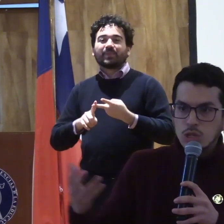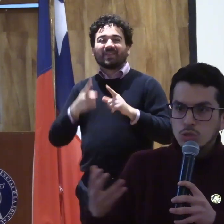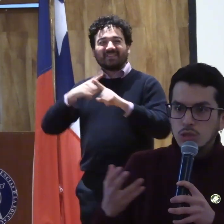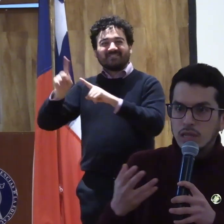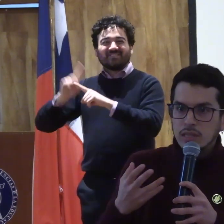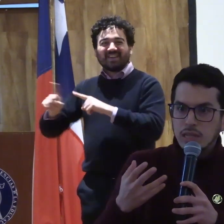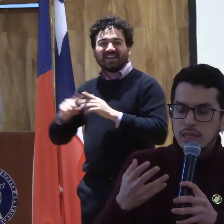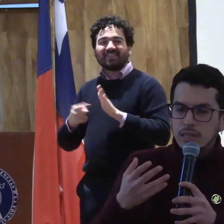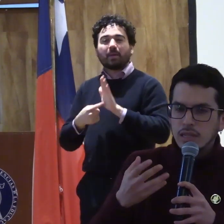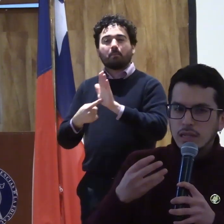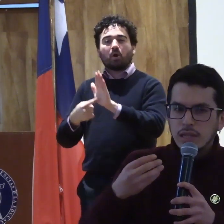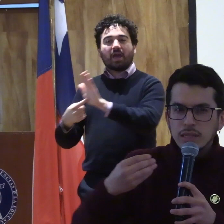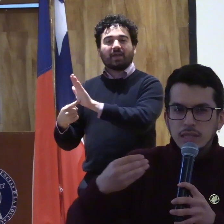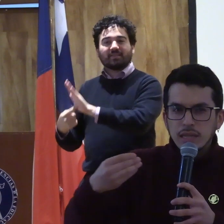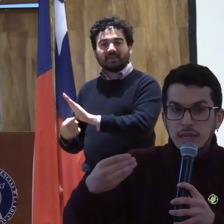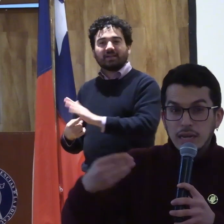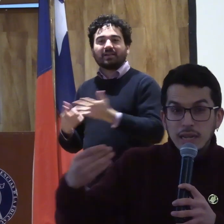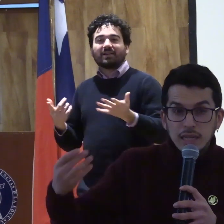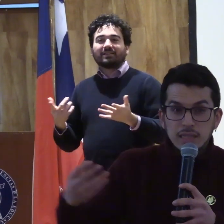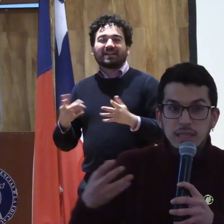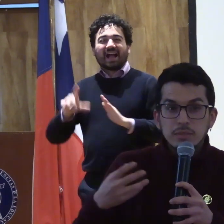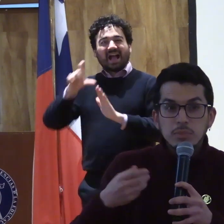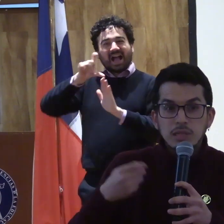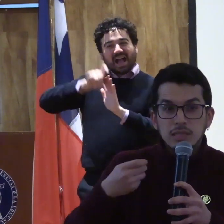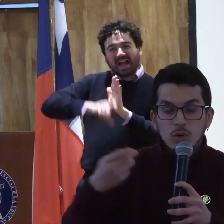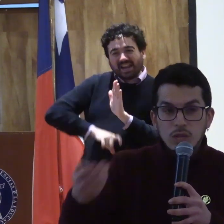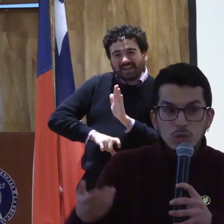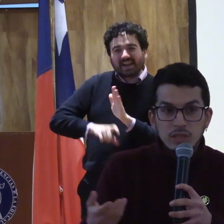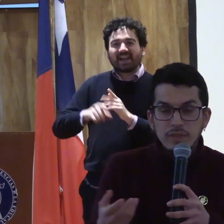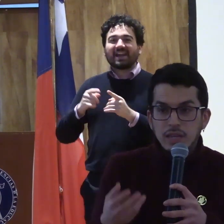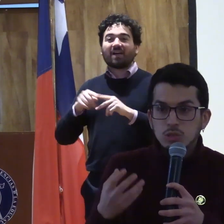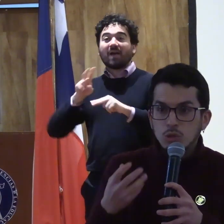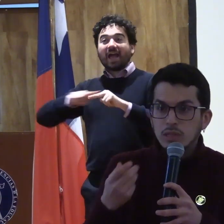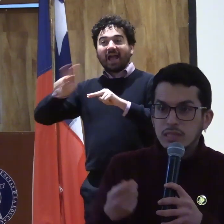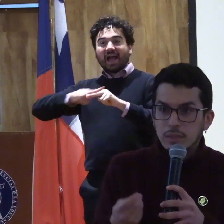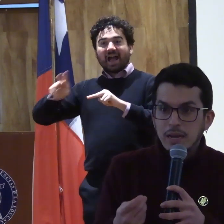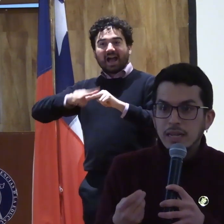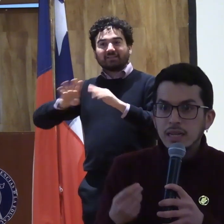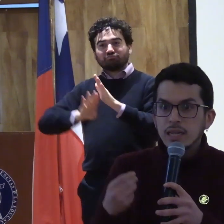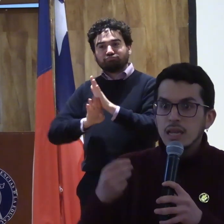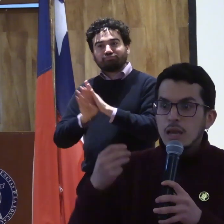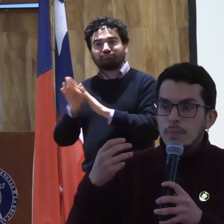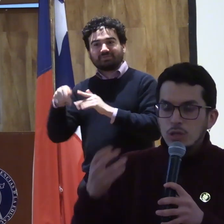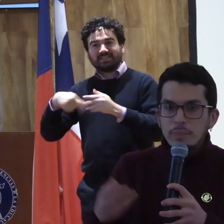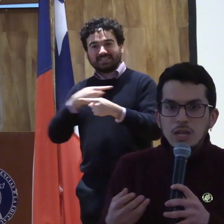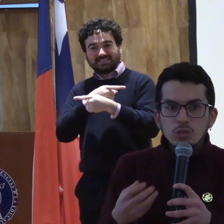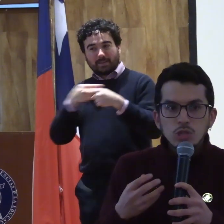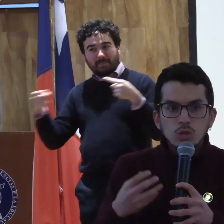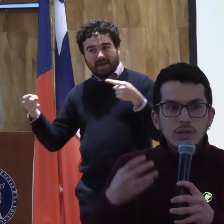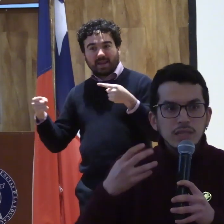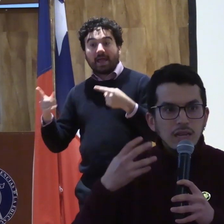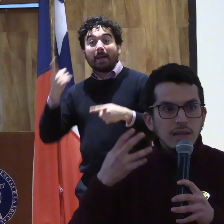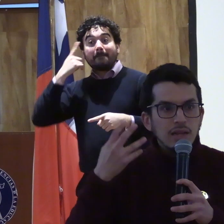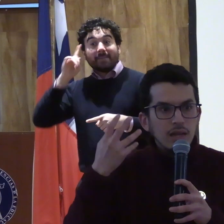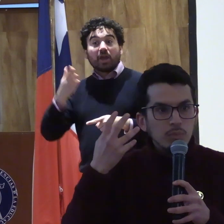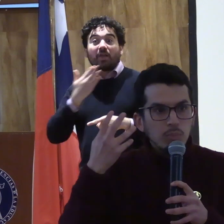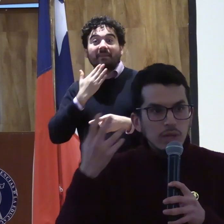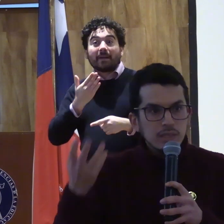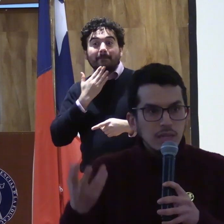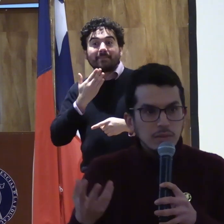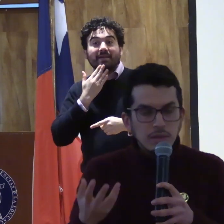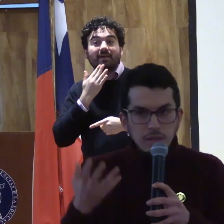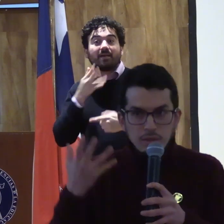muestras, ¿no es cierto?, de distintas carreras que están desarrollando actividad en torno a esta semana, pero también, ¿no es cierto?, va a estar